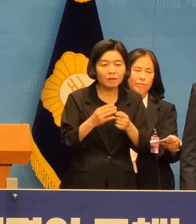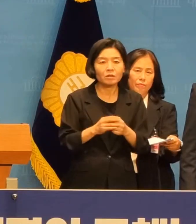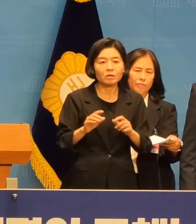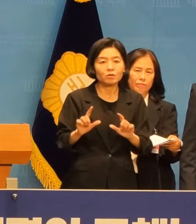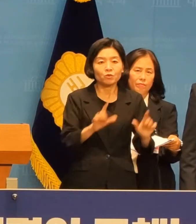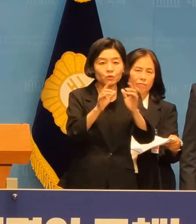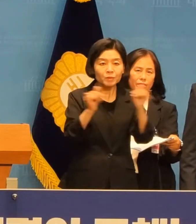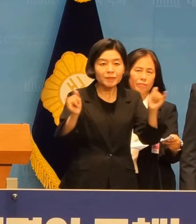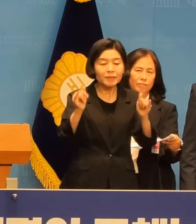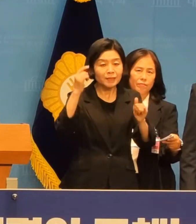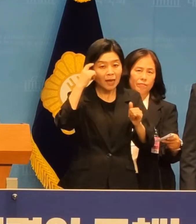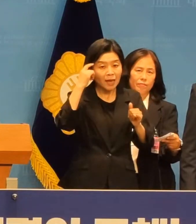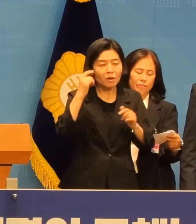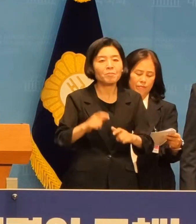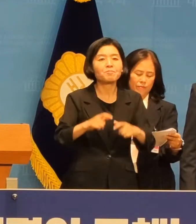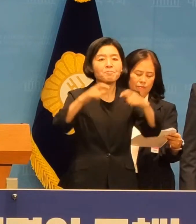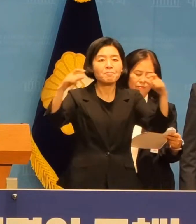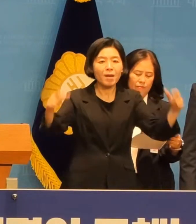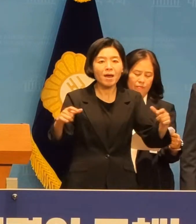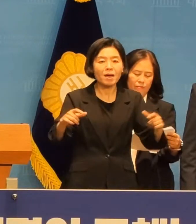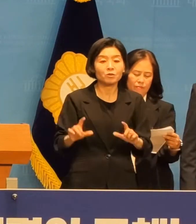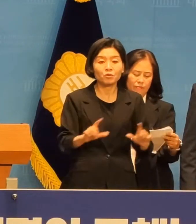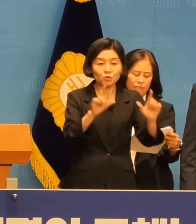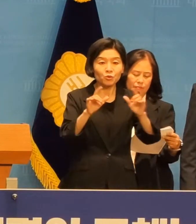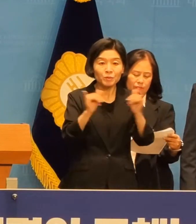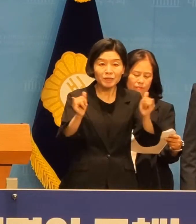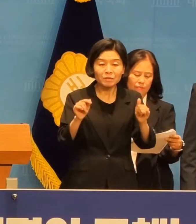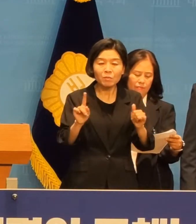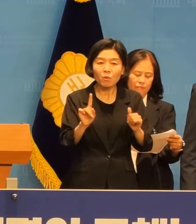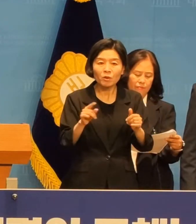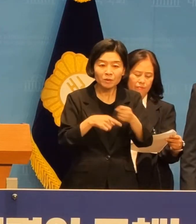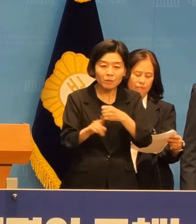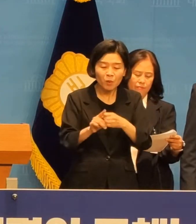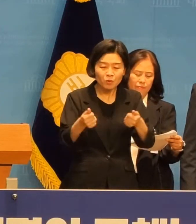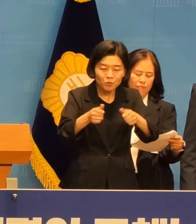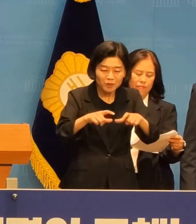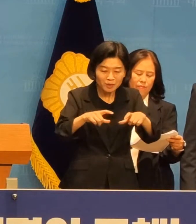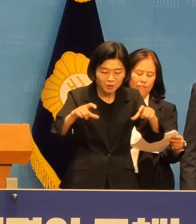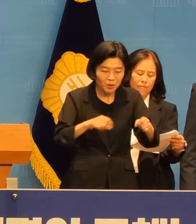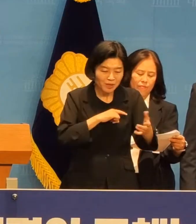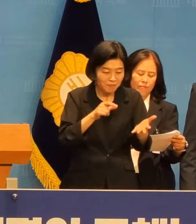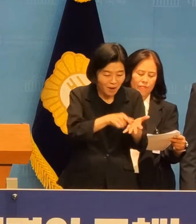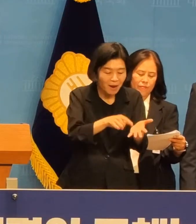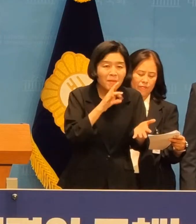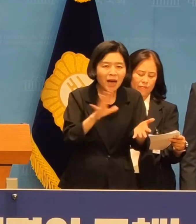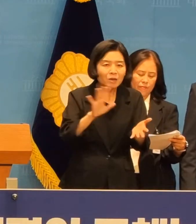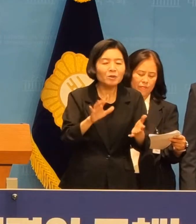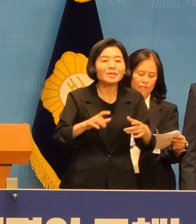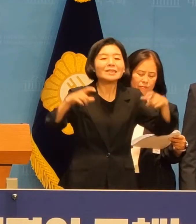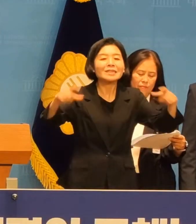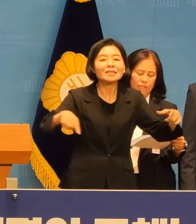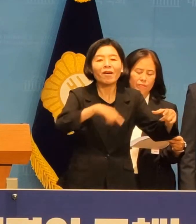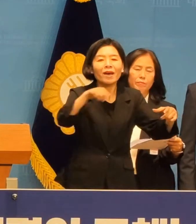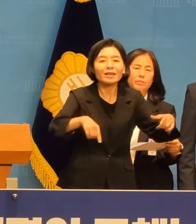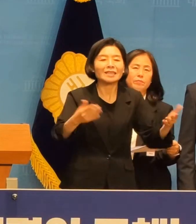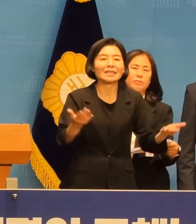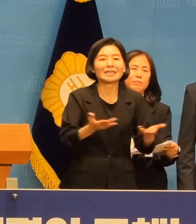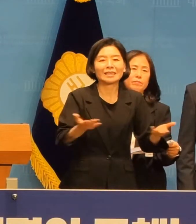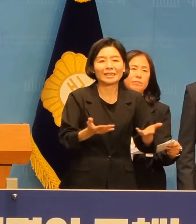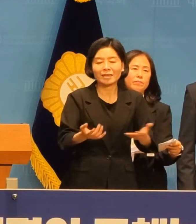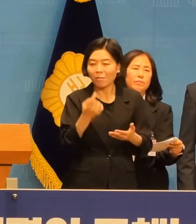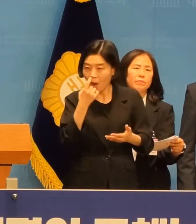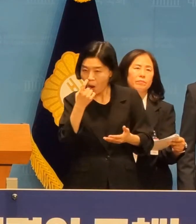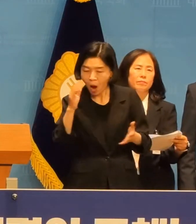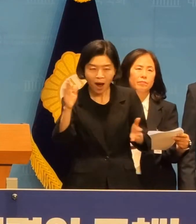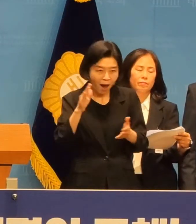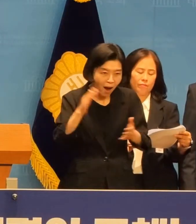개념을 넓혔습니다. 이제 주민은 단지 주민등록이 된 사람만이 아닙니다. 그 지역에서 일하고